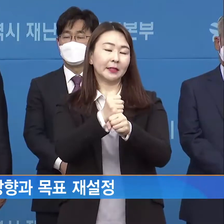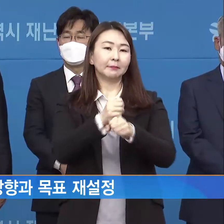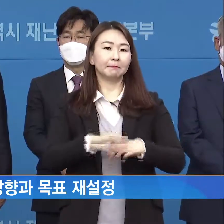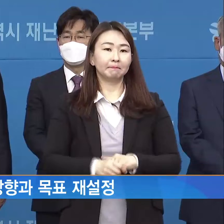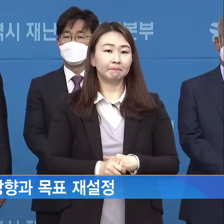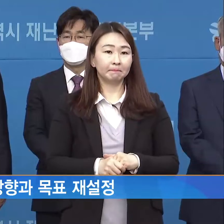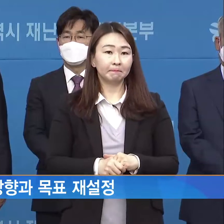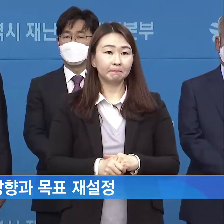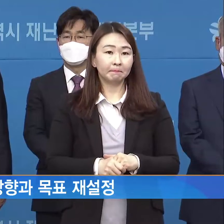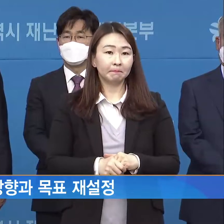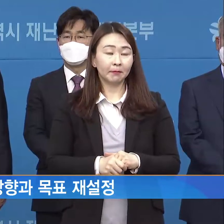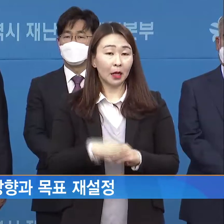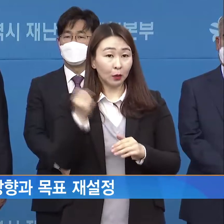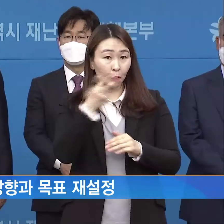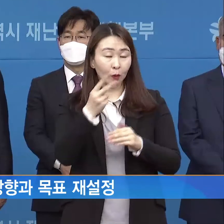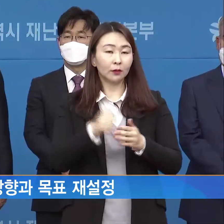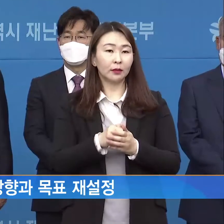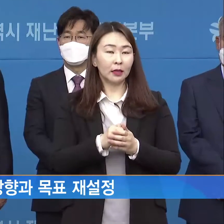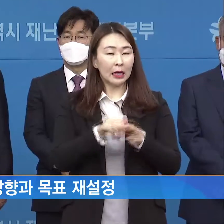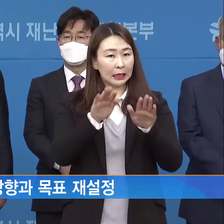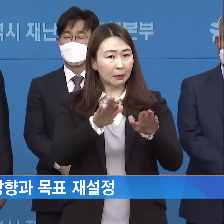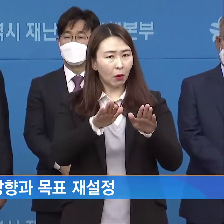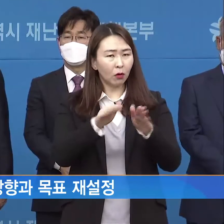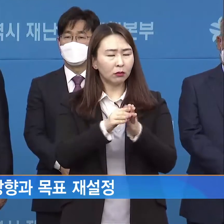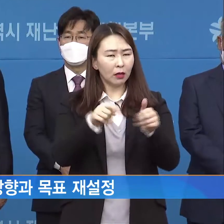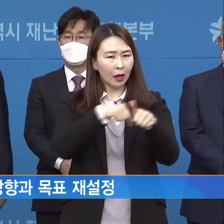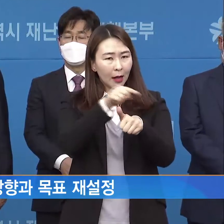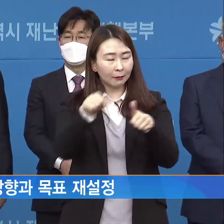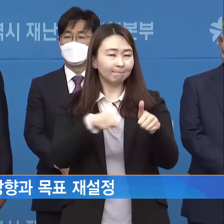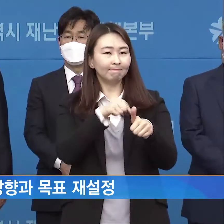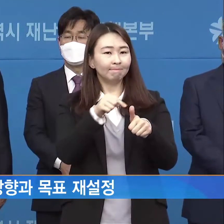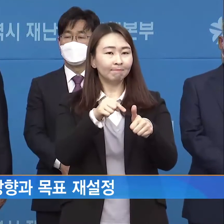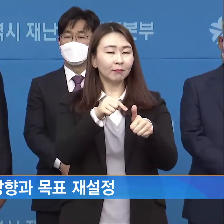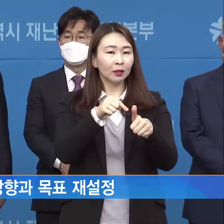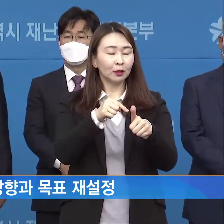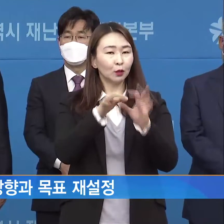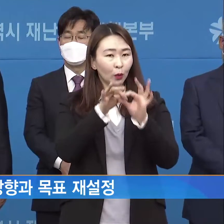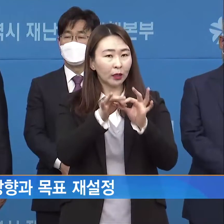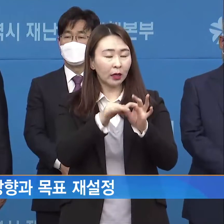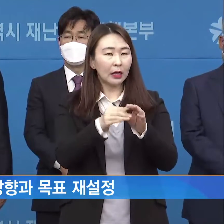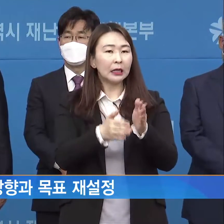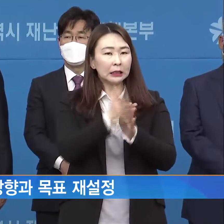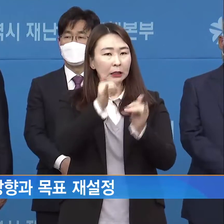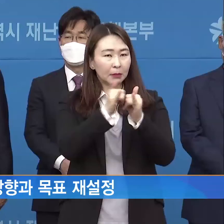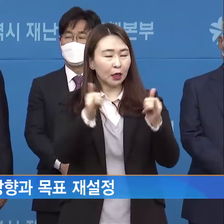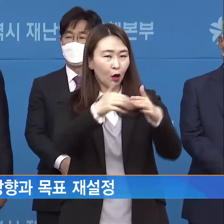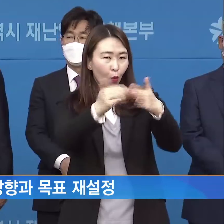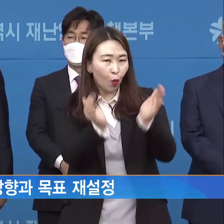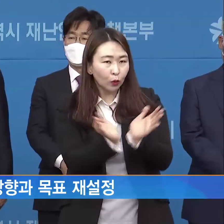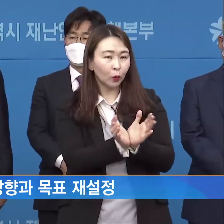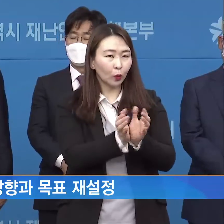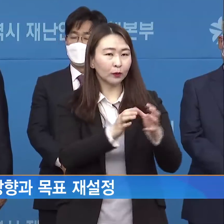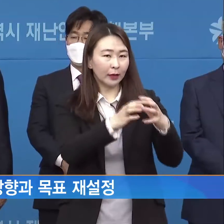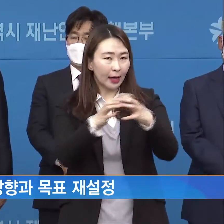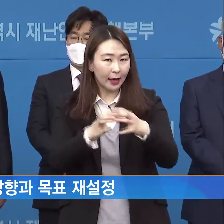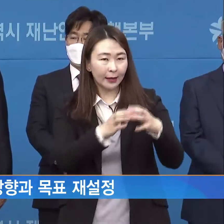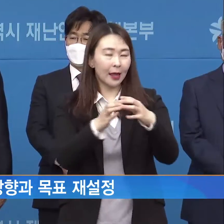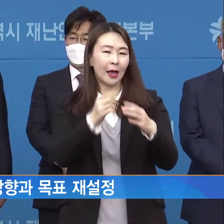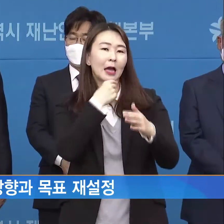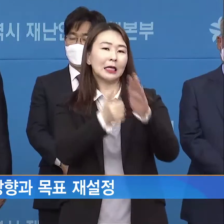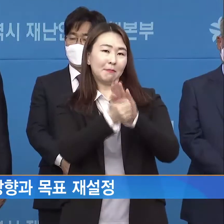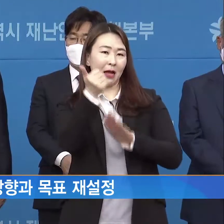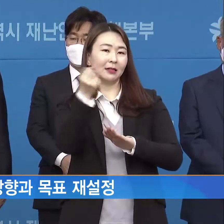재설정하겠습니다. 또한 우리는 이번 사태를 겪으며 시민 공동체에 대한 희망을 다시